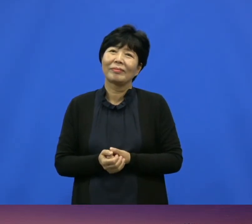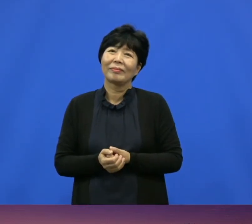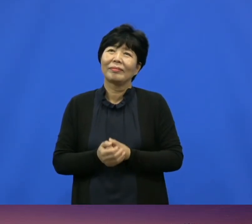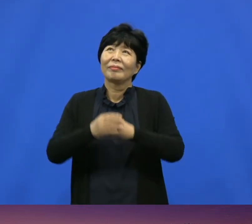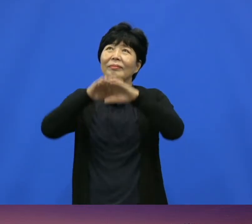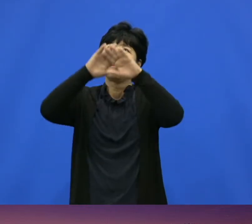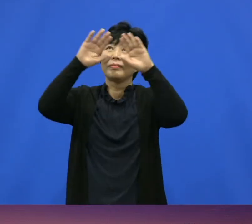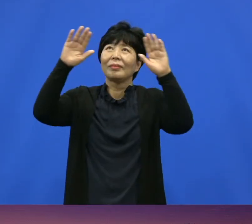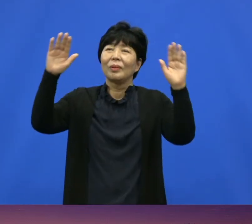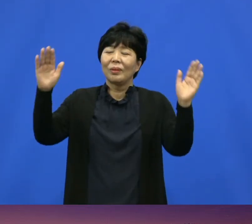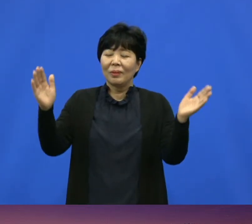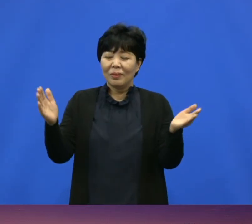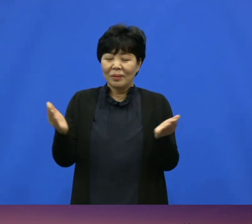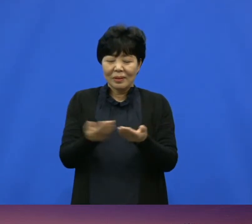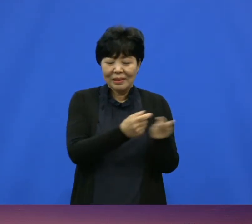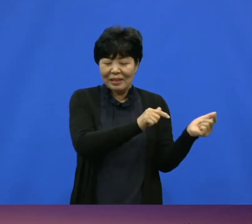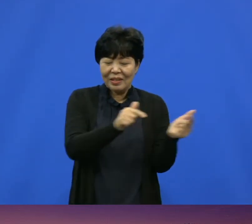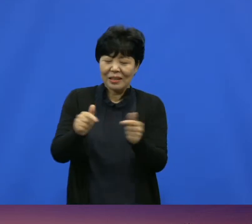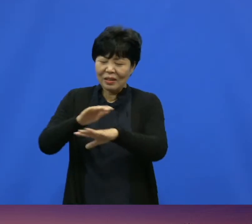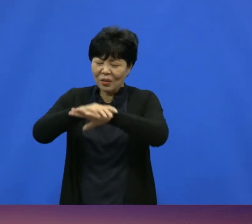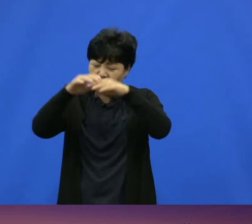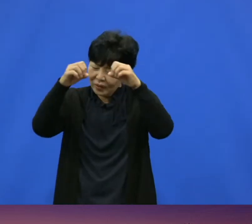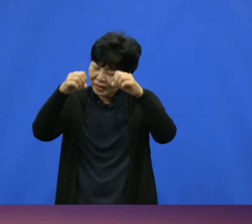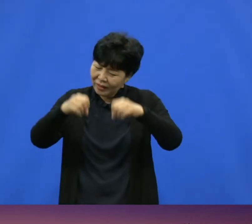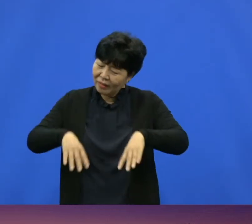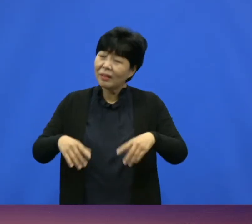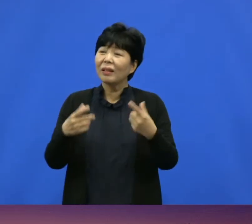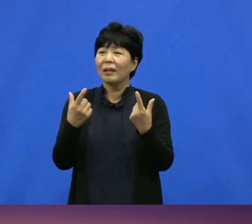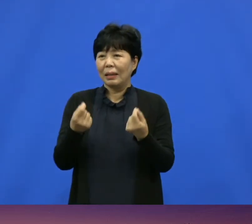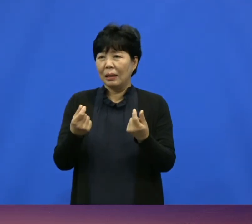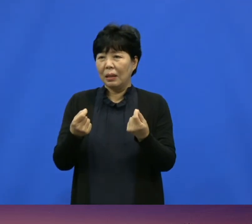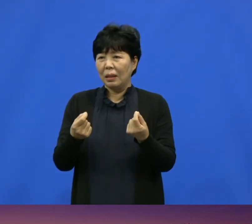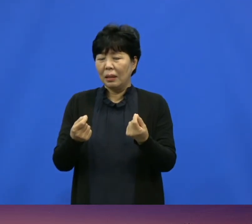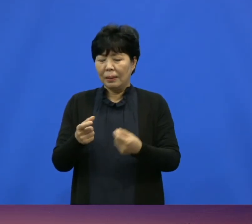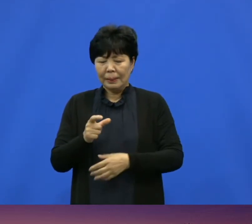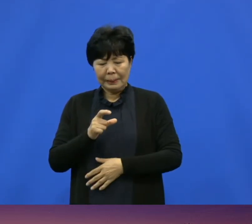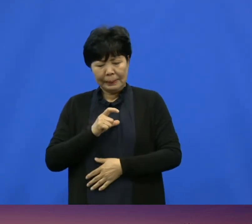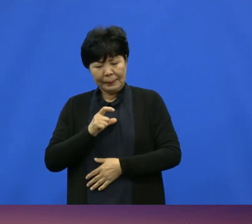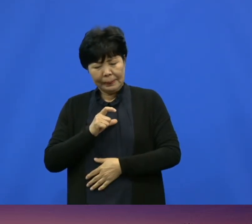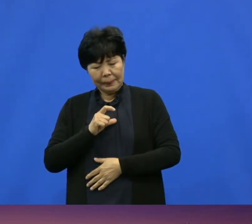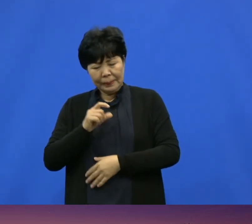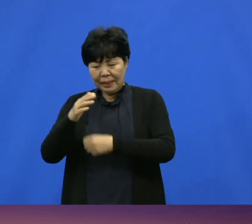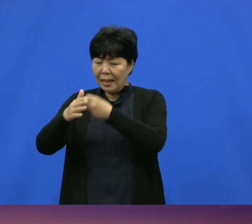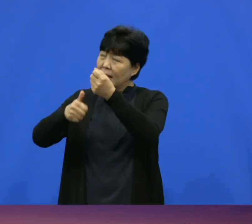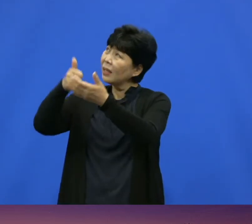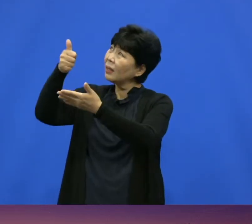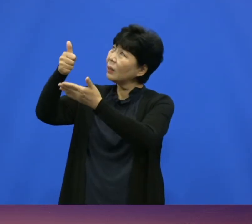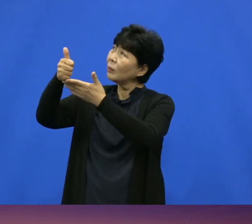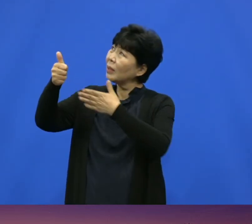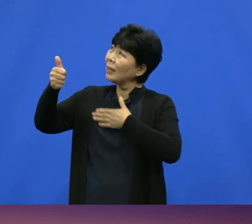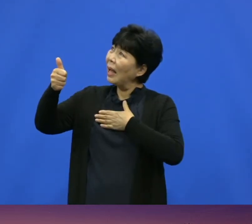모든 게 헛된 것처럼 보이고 의심이 일어나는 거죠. 하나님이 나를 사랑하는 거 맞습니까?